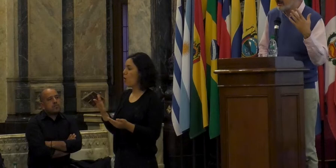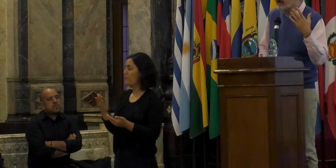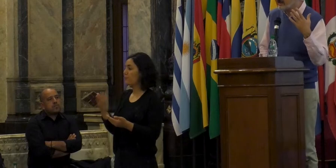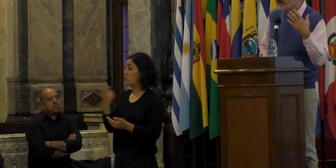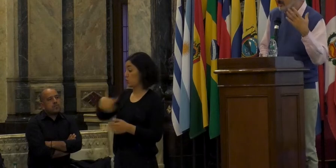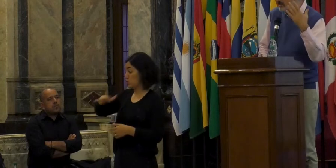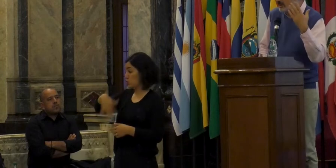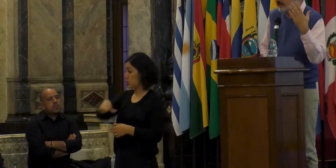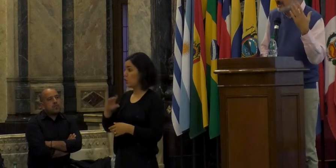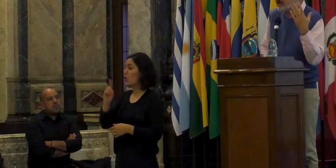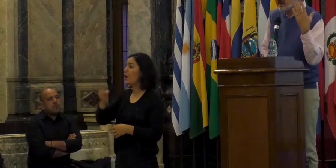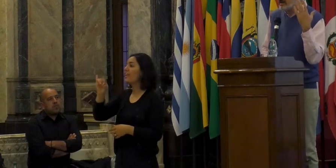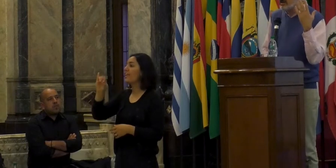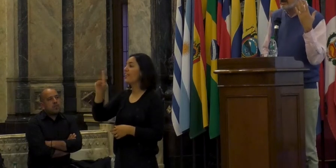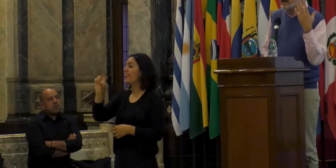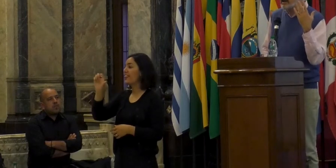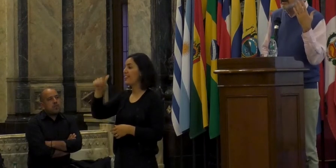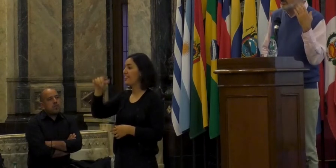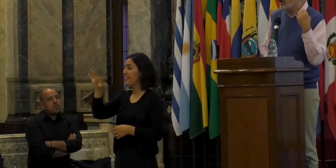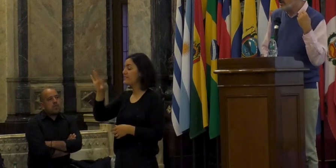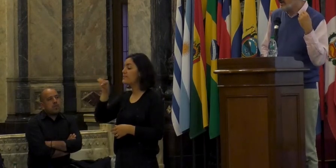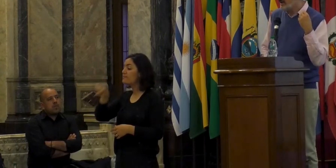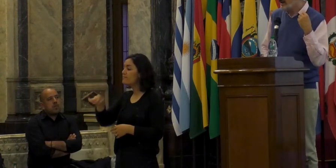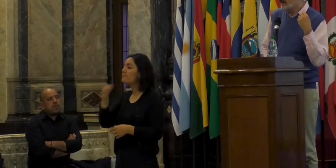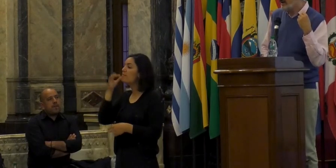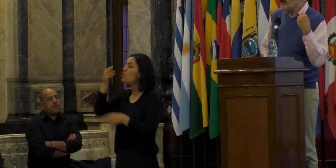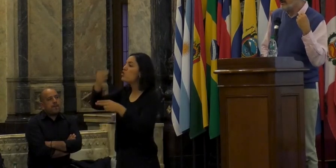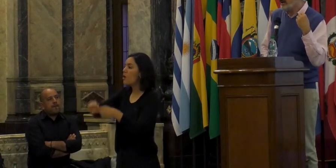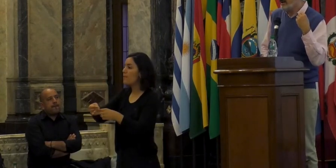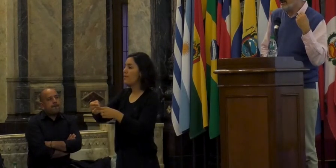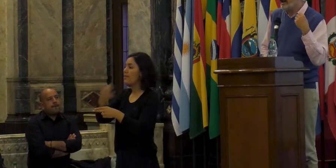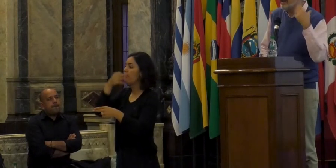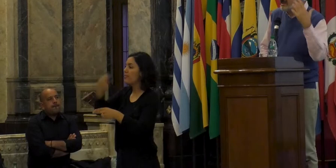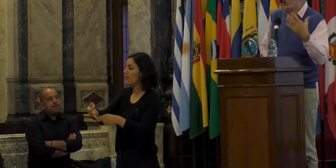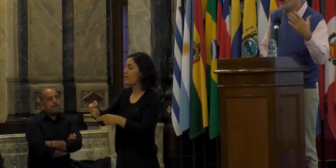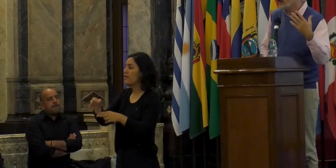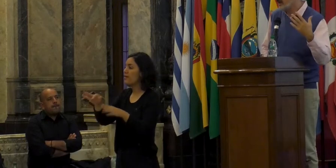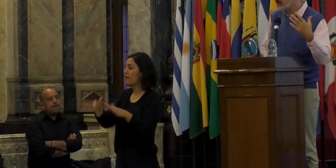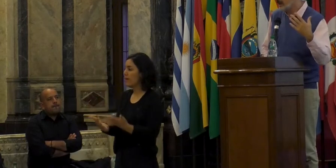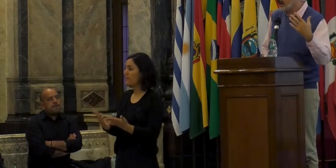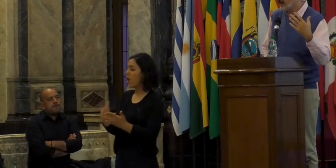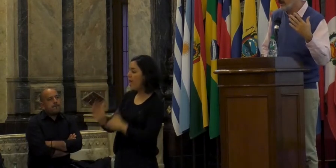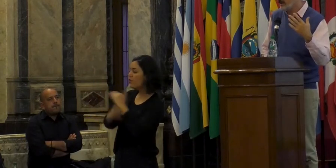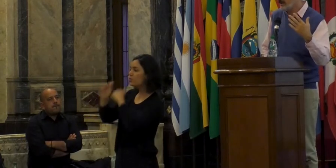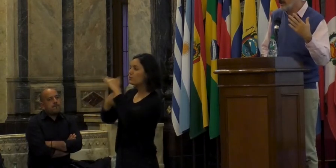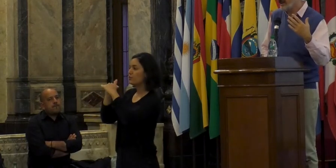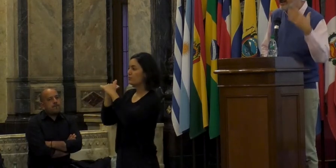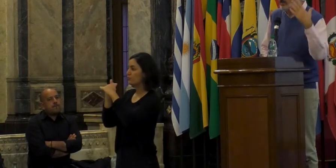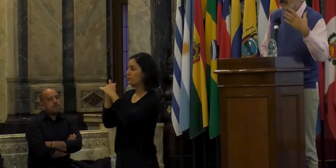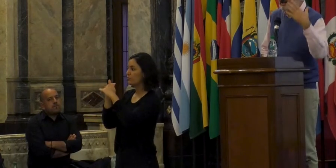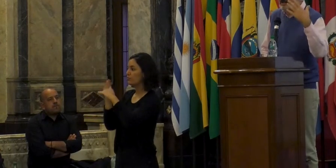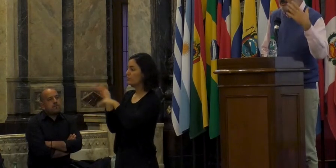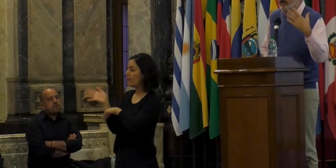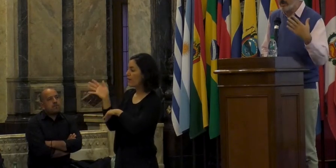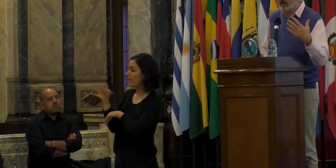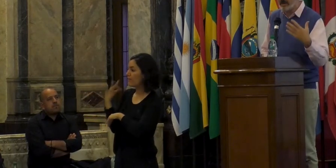Anthony Giddens, que es una de mis inspiraciones, llamó el ascenso de la vida cotidiana. La